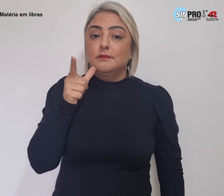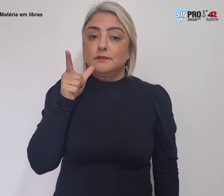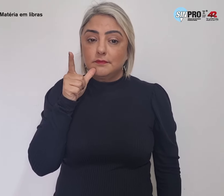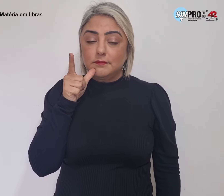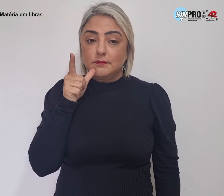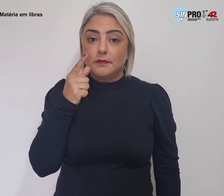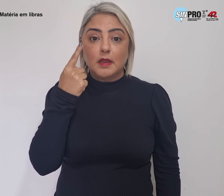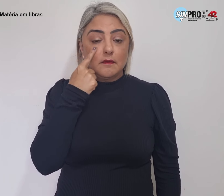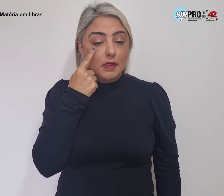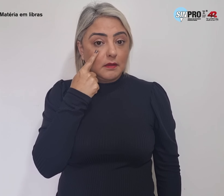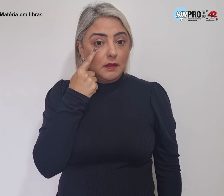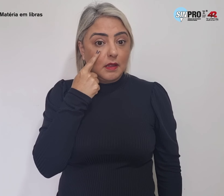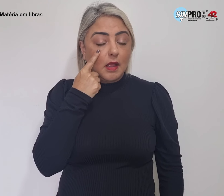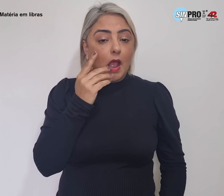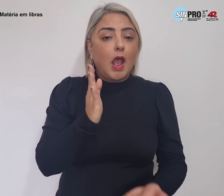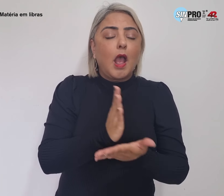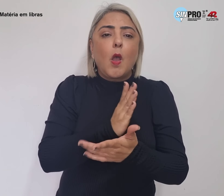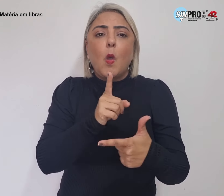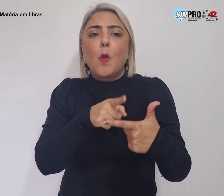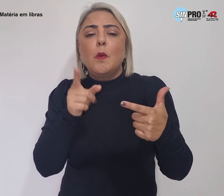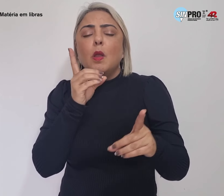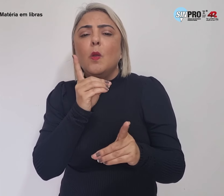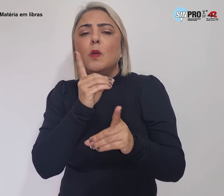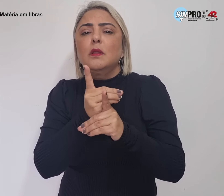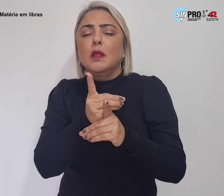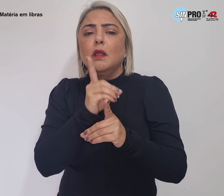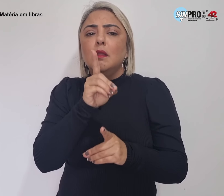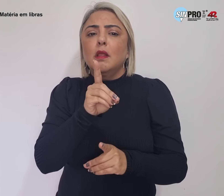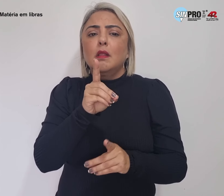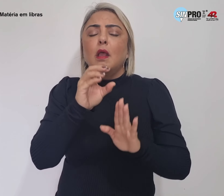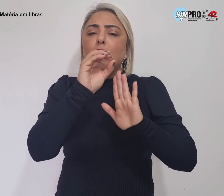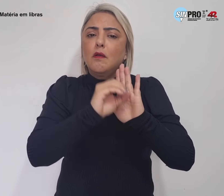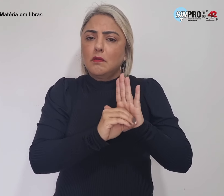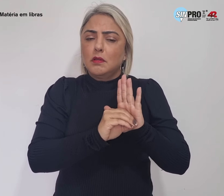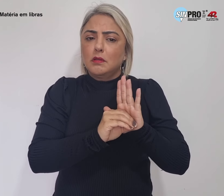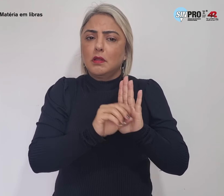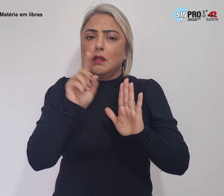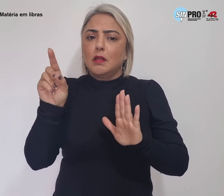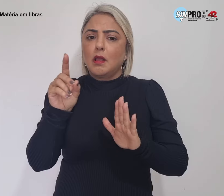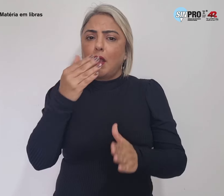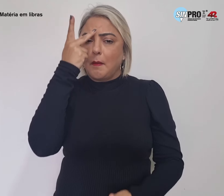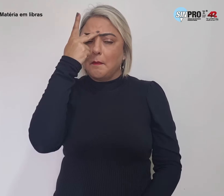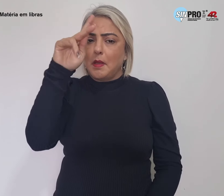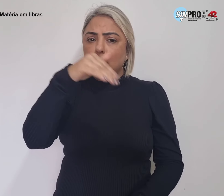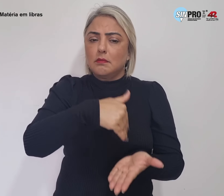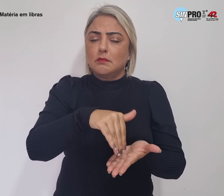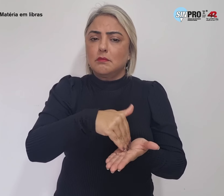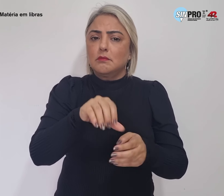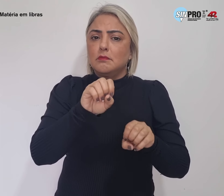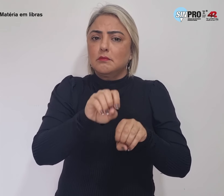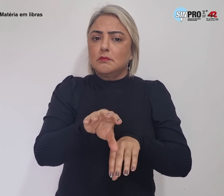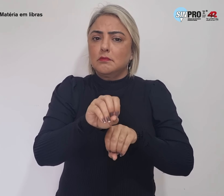Isso deve ser oficializado à Secretaria de Educação, via sistema eletrônico de informações,